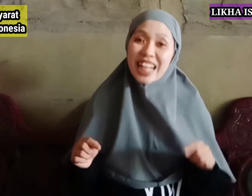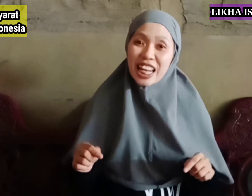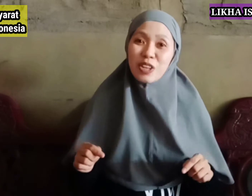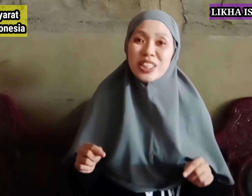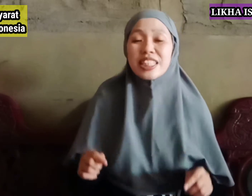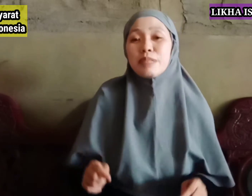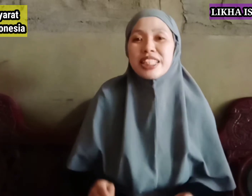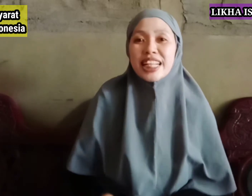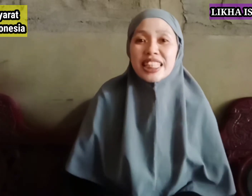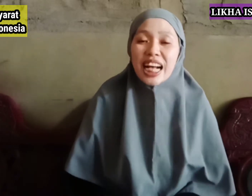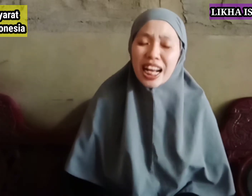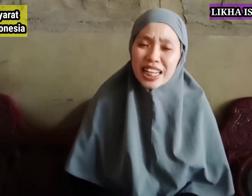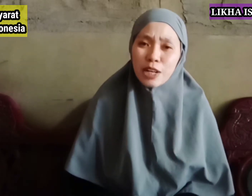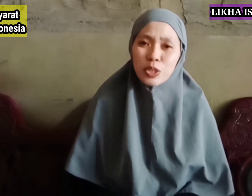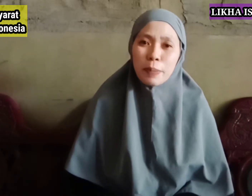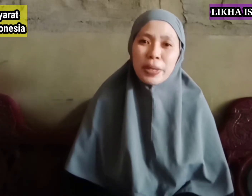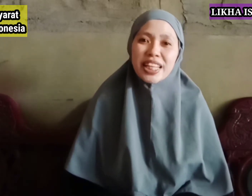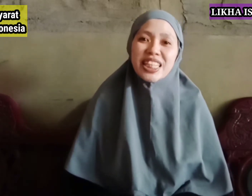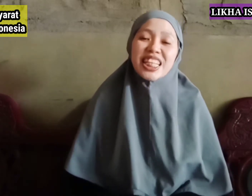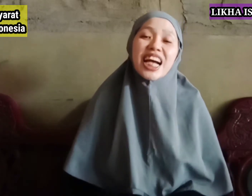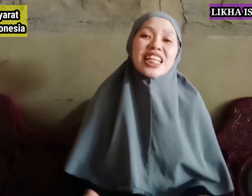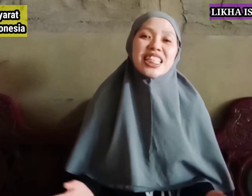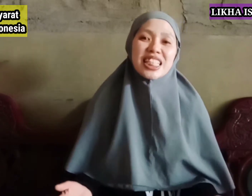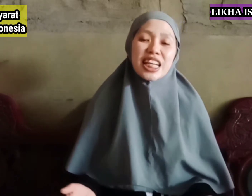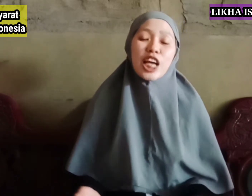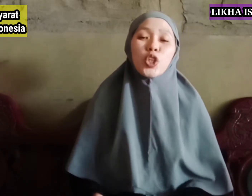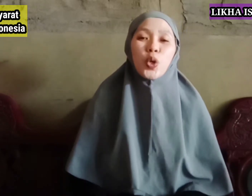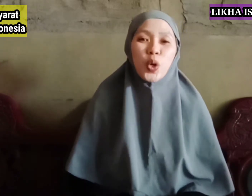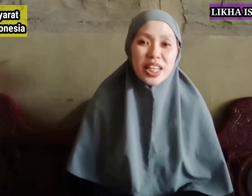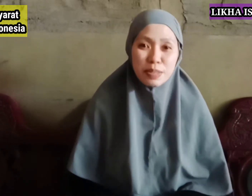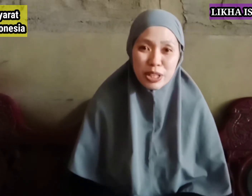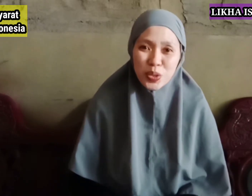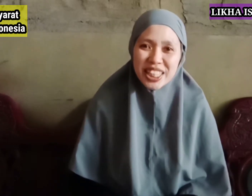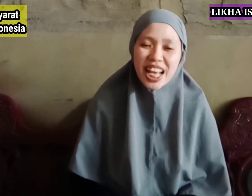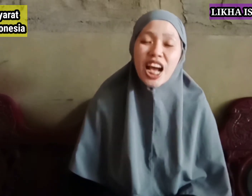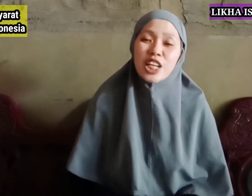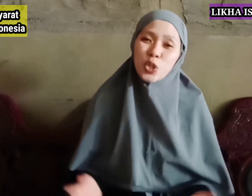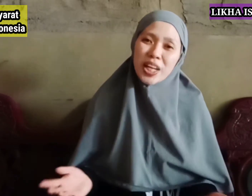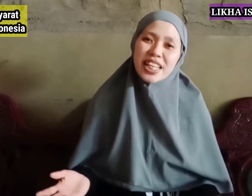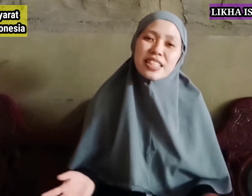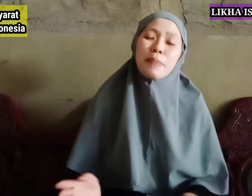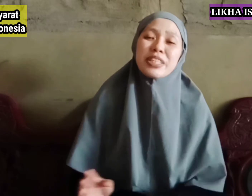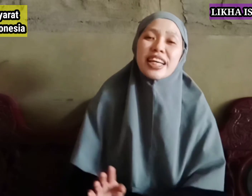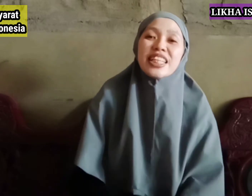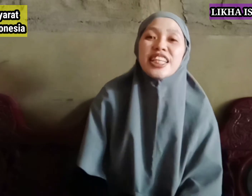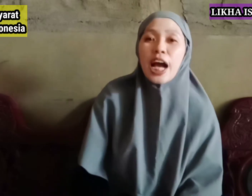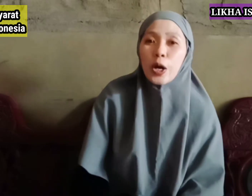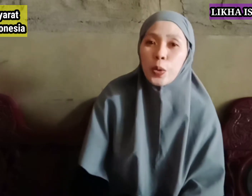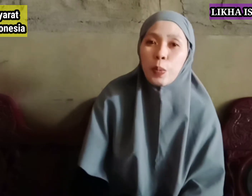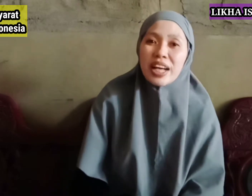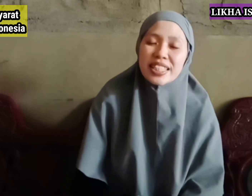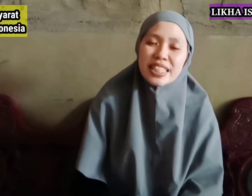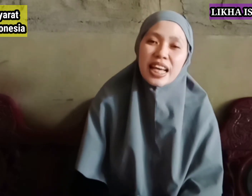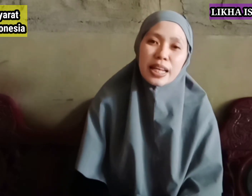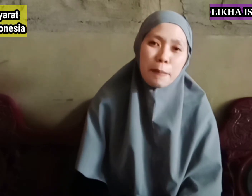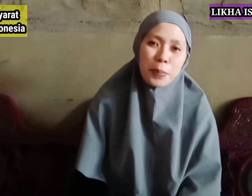kalau sistem isyarat yang akan aku sampaikan ini ada salah-salah, tolong kasih masukan ya. Soalnya sampai saat ini aku masih dalam